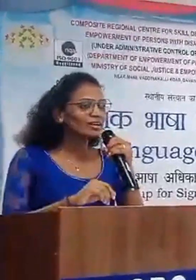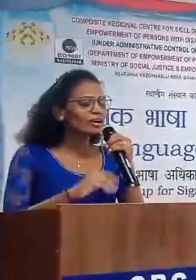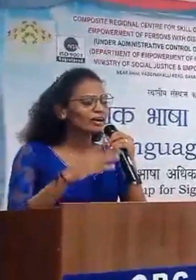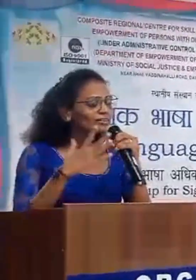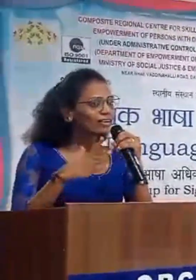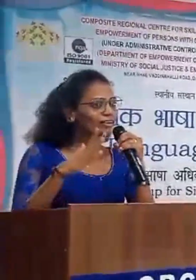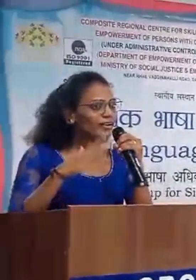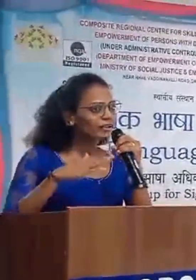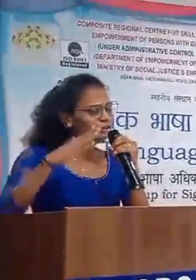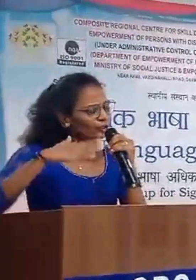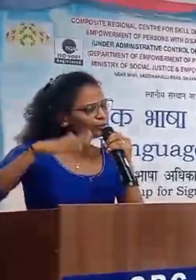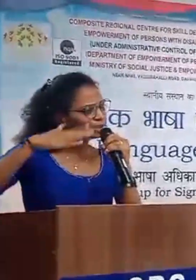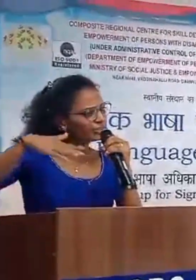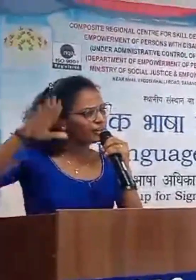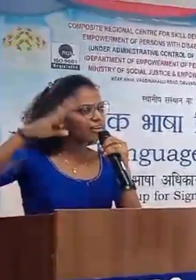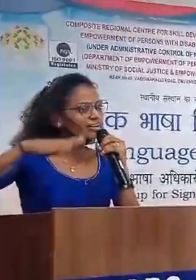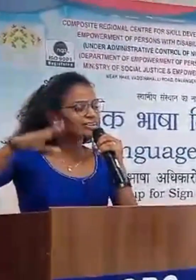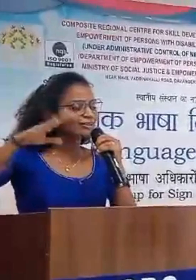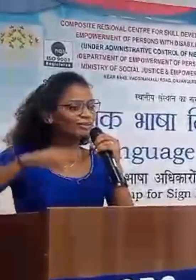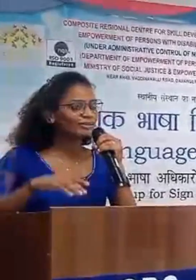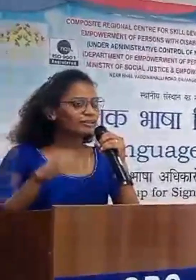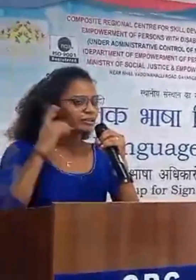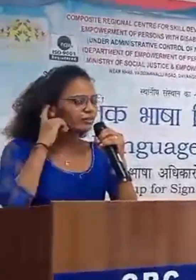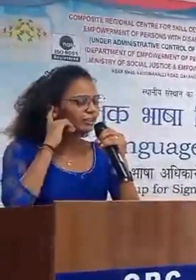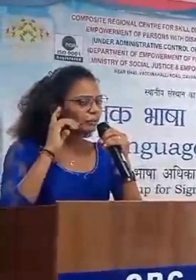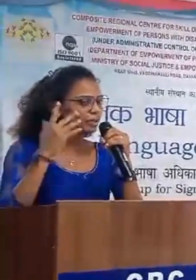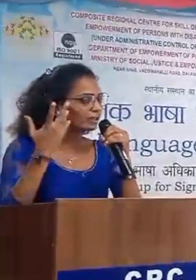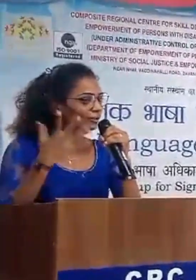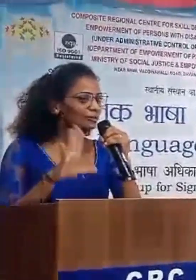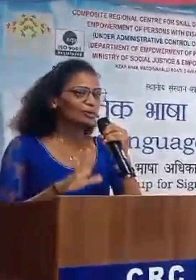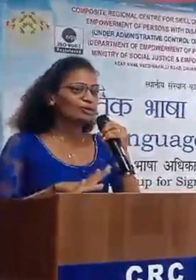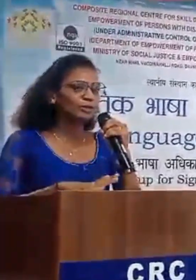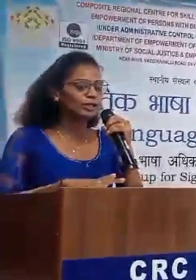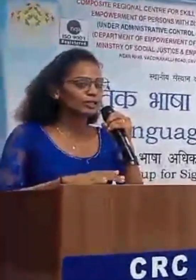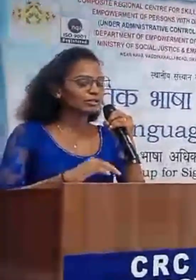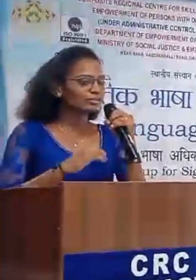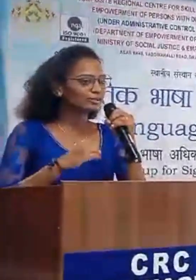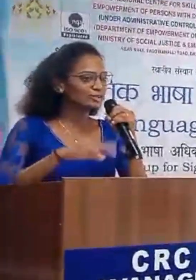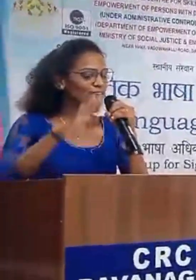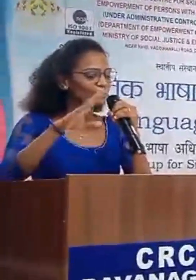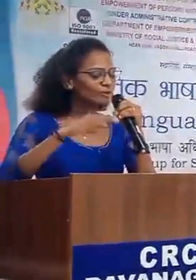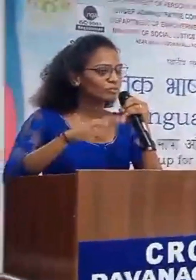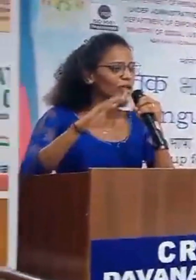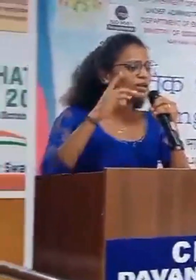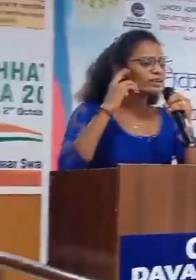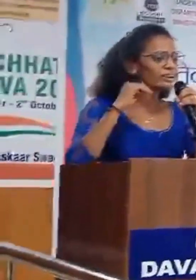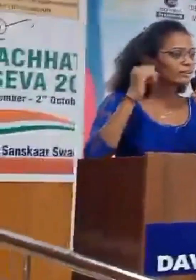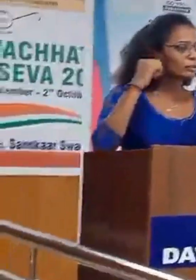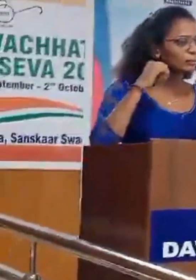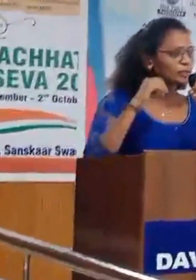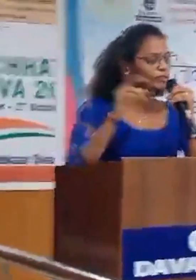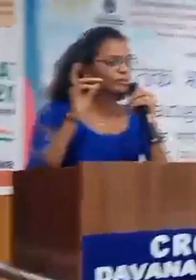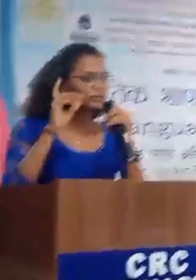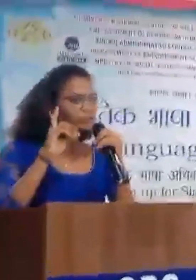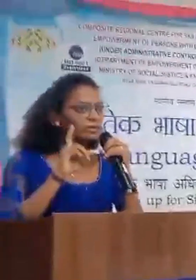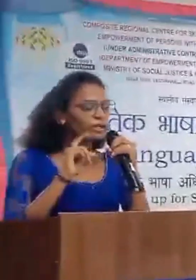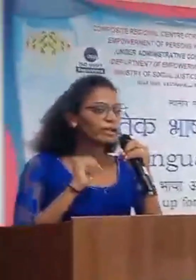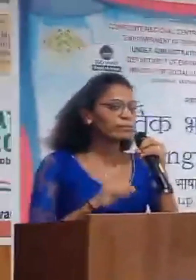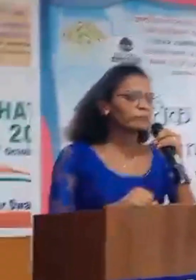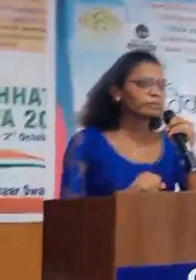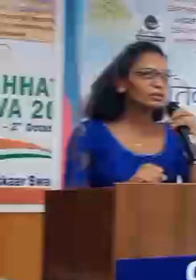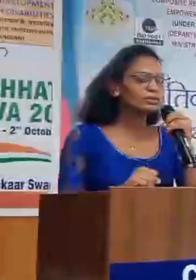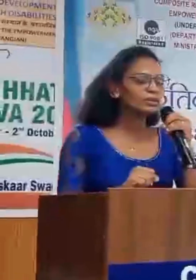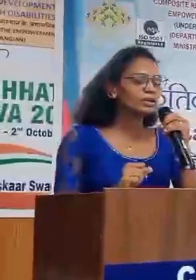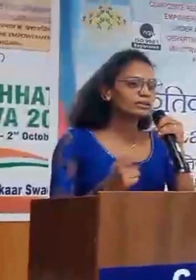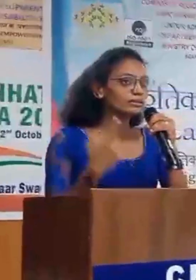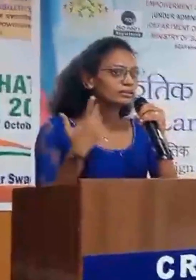ಅಂದ್ಬಿಟ್ಟು ಅದು ನನಗೆ ಕಂಟಿನ್ಯೂ ಬರ್ತಾ ಇತ್ತು. ನನಗೆ ಕಿವಿ ನಮ್ಮ ಮನೆಗೆ ಯಾಕೋ ಡೌಟ್ ಬರಲಿಲ್ಲ. ನಾನು ಟ್ಯೂಷನ್ಗೆ ಹೋದ್ಮೇಲೆ ಯಾಕೋ ನಮ್ಮ ಮಮ್ಮಿ ಒಂದು ಡೇ